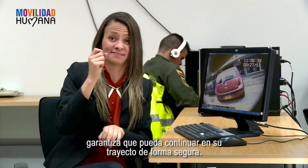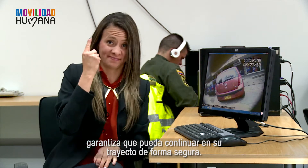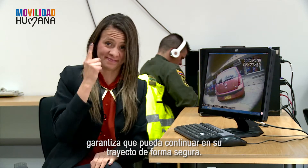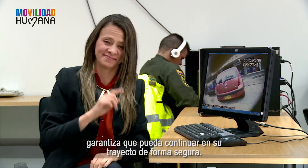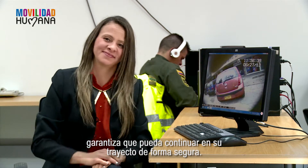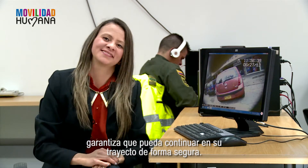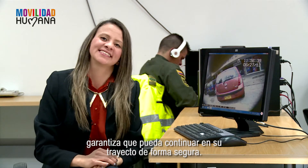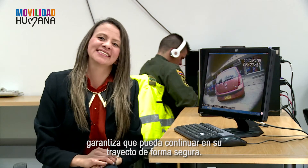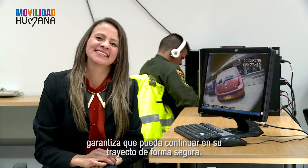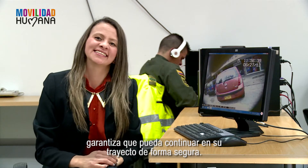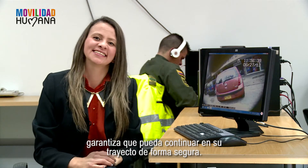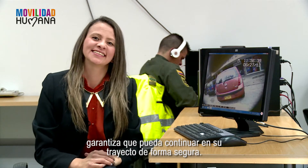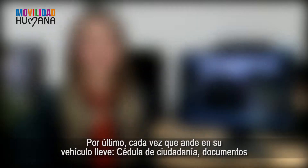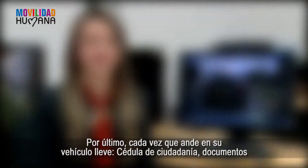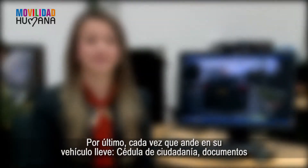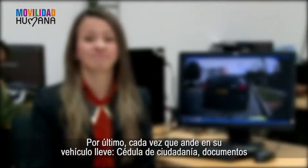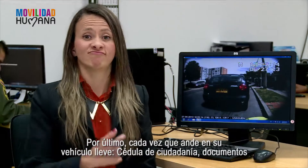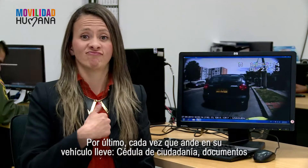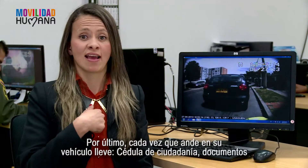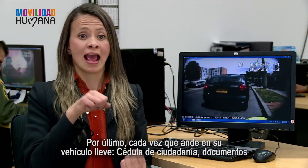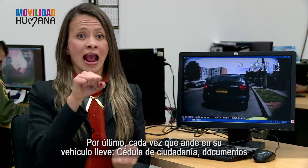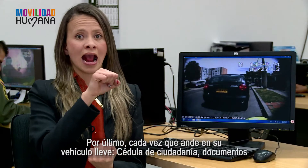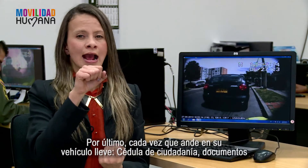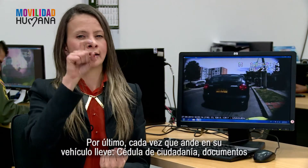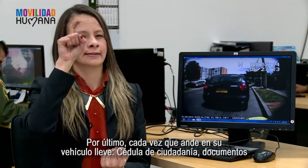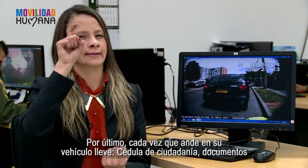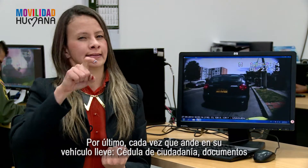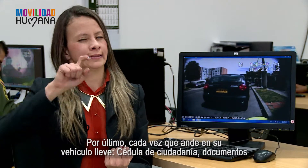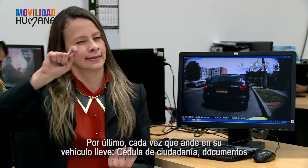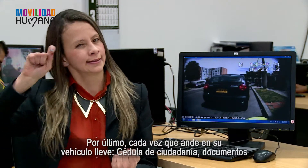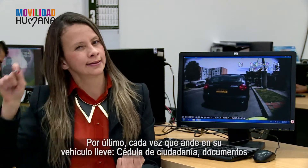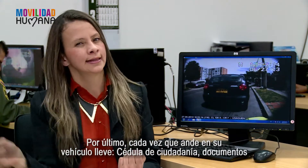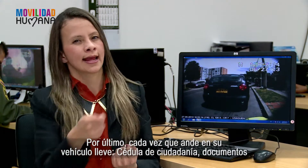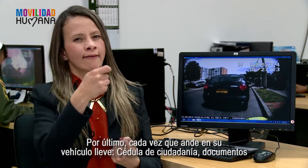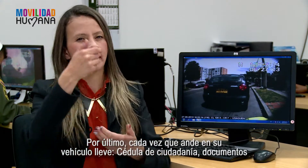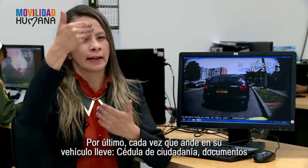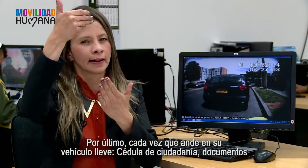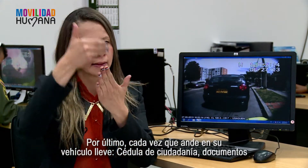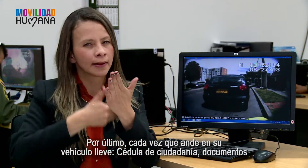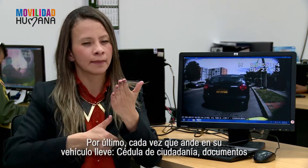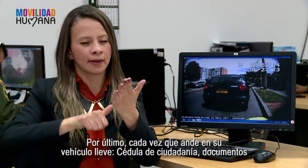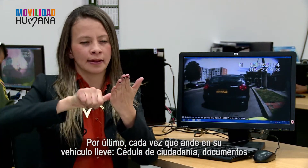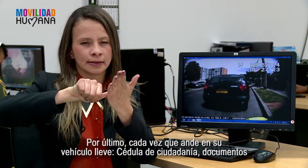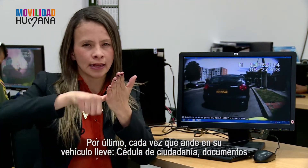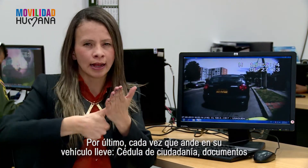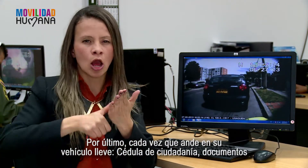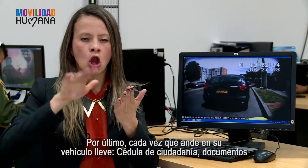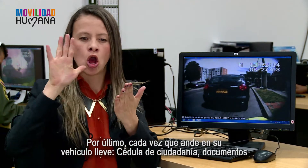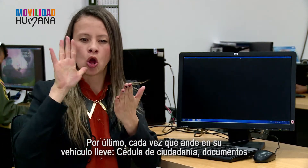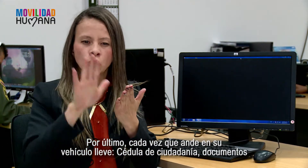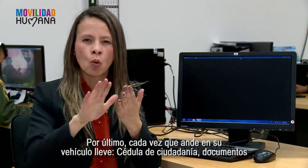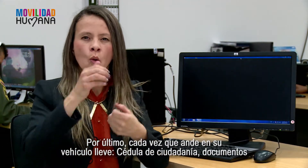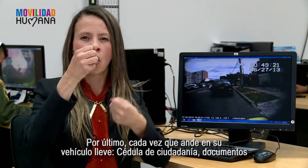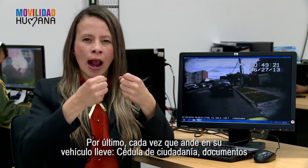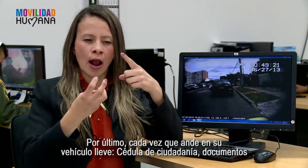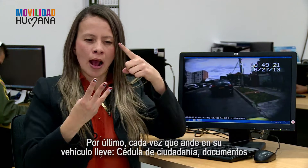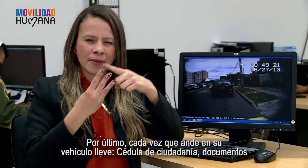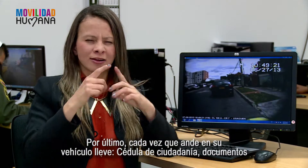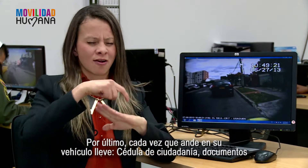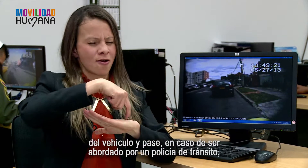trayecto de forma segura. Por último, cada vez que ande en su vehículo, lleve cédula de ciudadanía, documentos del